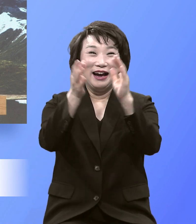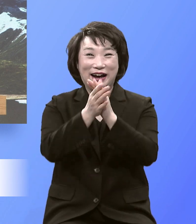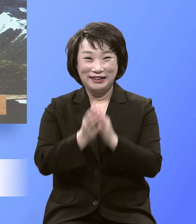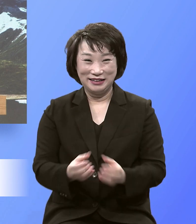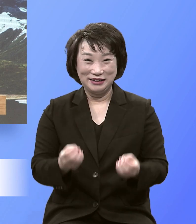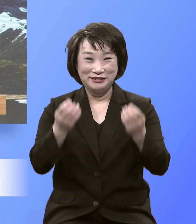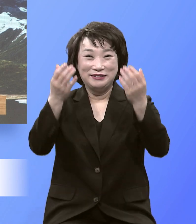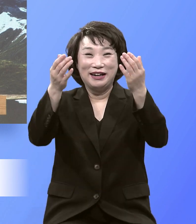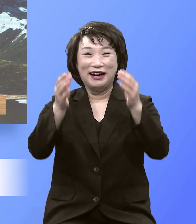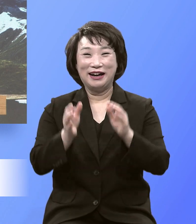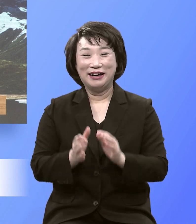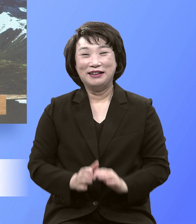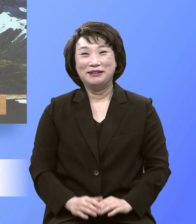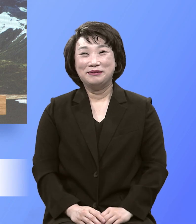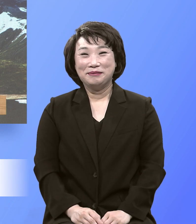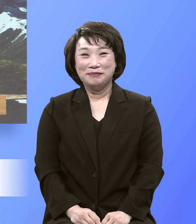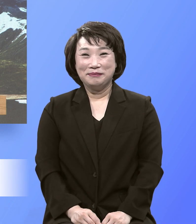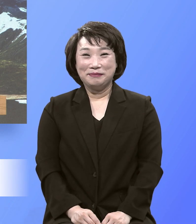할렐루야.